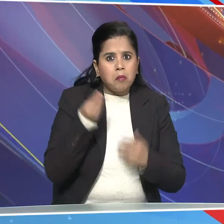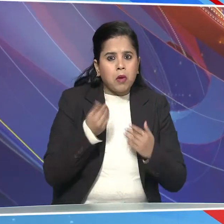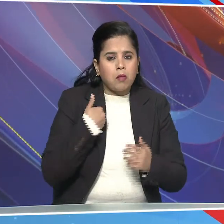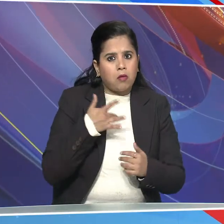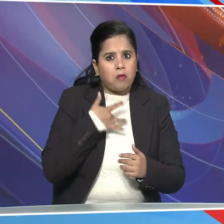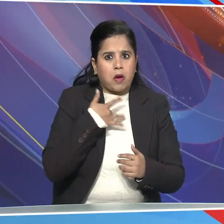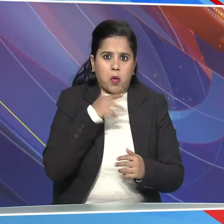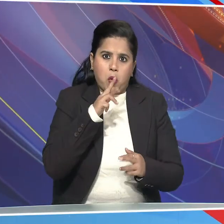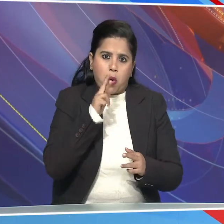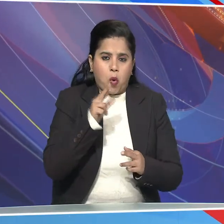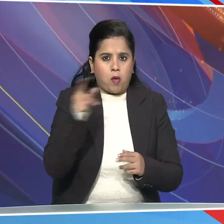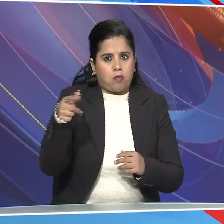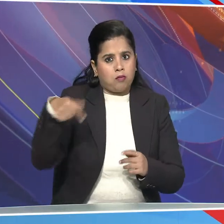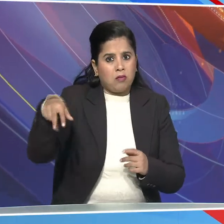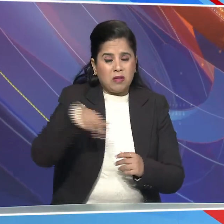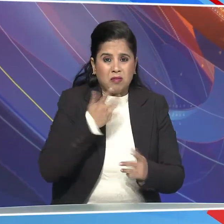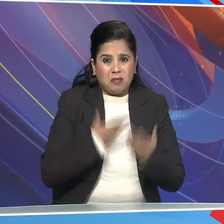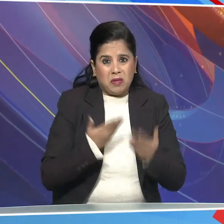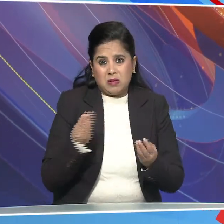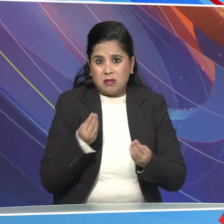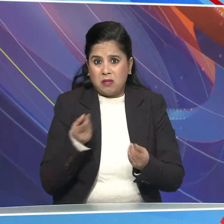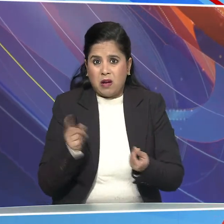हो रहा है